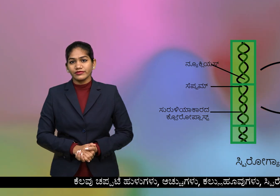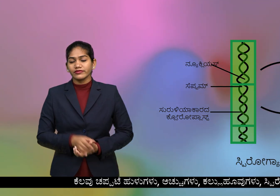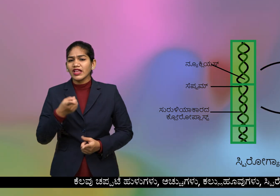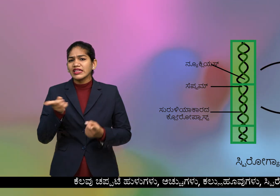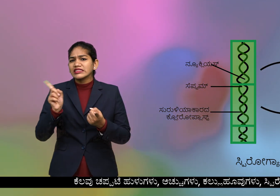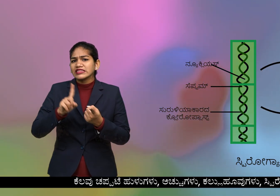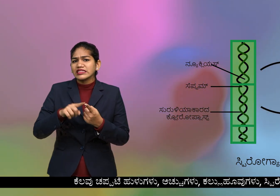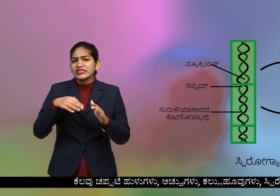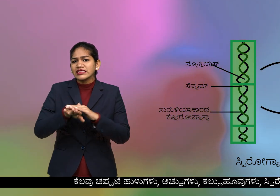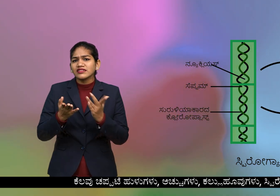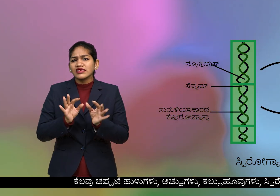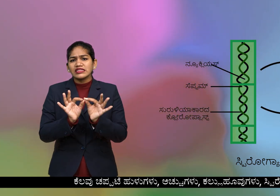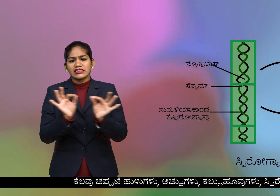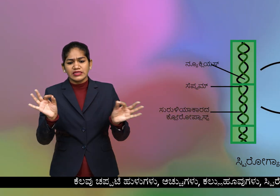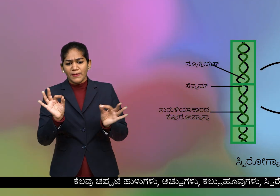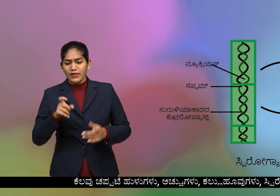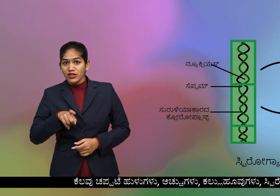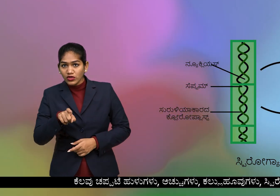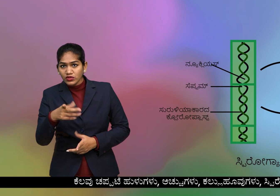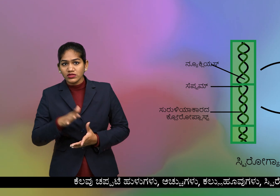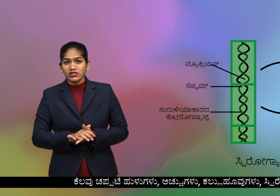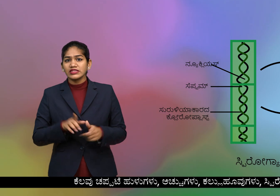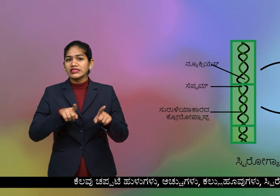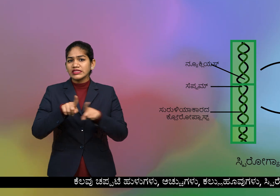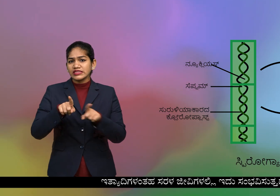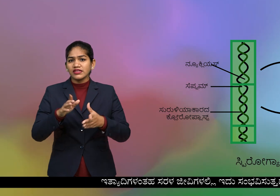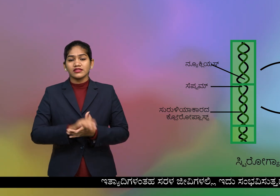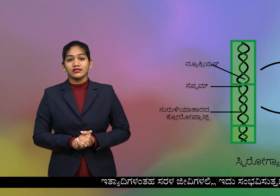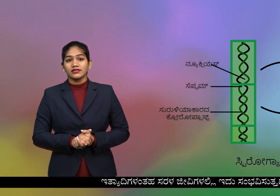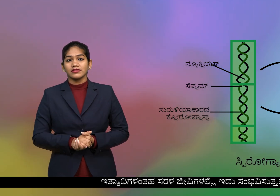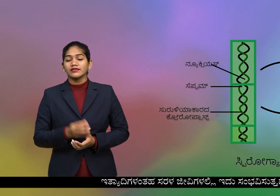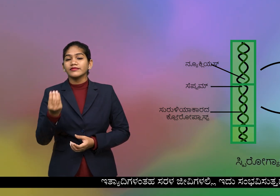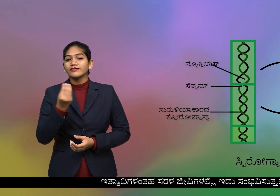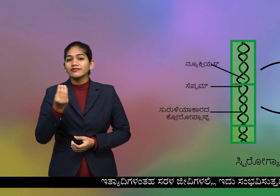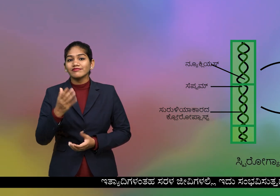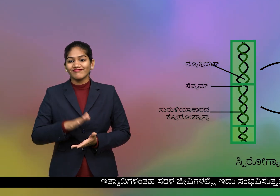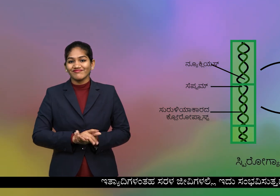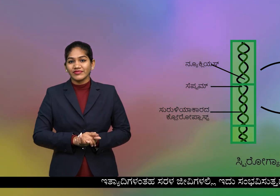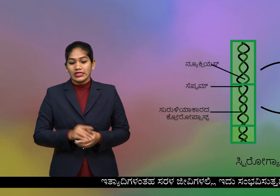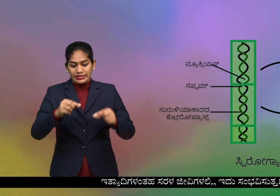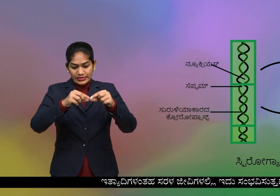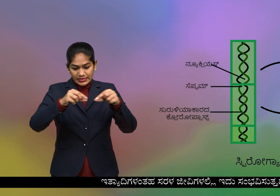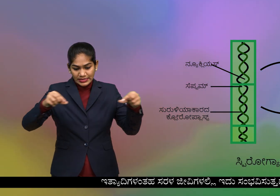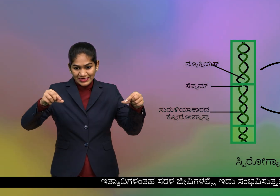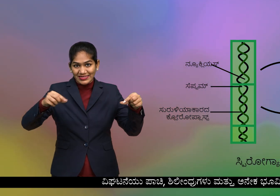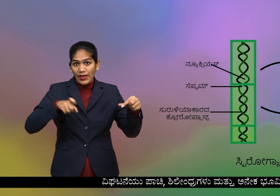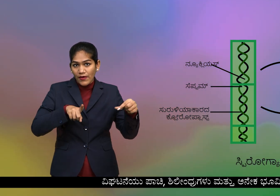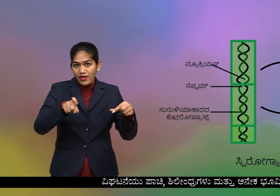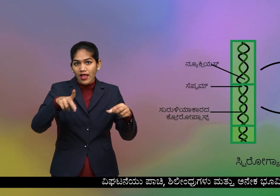ಕೆಲವು ಚಪ್ಪಟೆ ಹುಳುಗಳು, ಅಚ್ಚುಗಳು, ಕಲ್ಲುಹೂವುಗಳು, ತೀರೋಗೈರ ಇತ್ಯಾದಿಗಳಂತಹ ಸರಳ ಜೀವಿಗಳಲ್ಲಿ ಇದು ಸಂಭವಿಸುತ್ತದೆ. ವಿಘಟನೆಯು